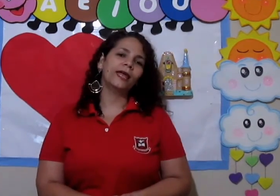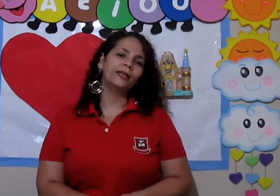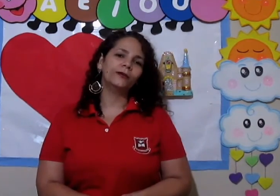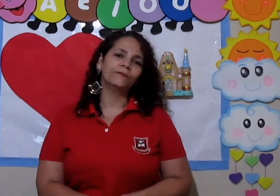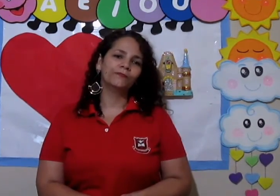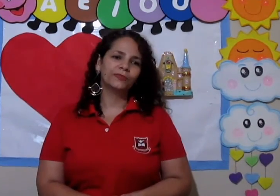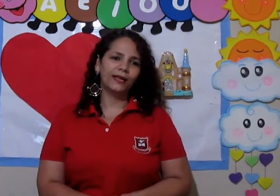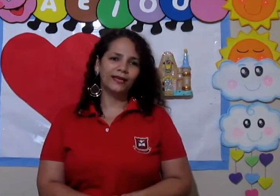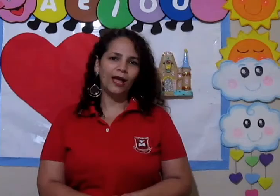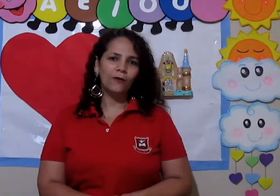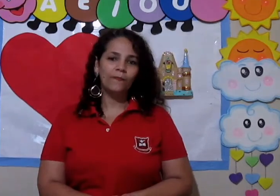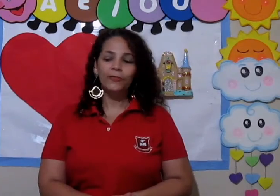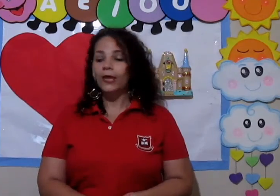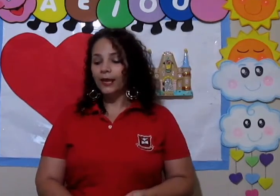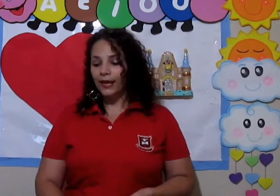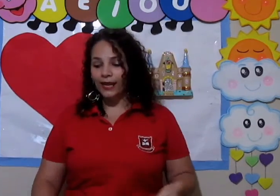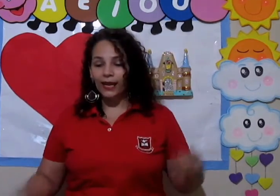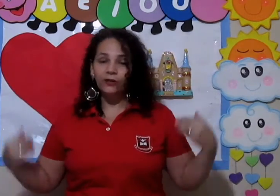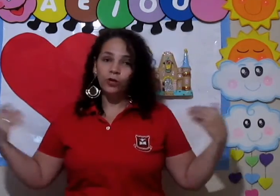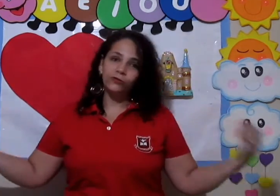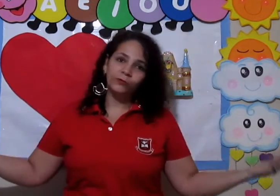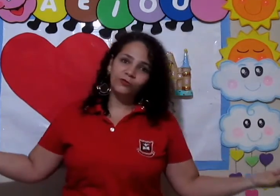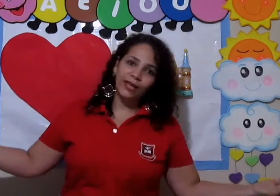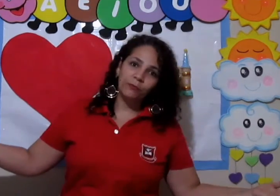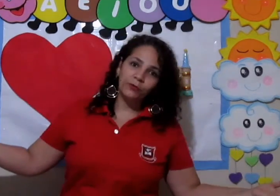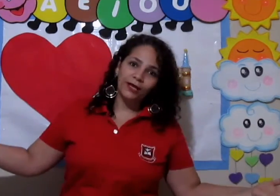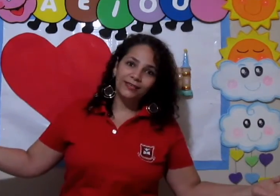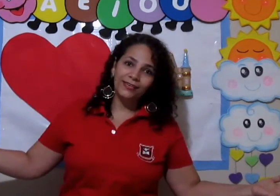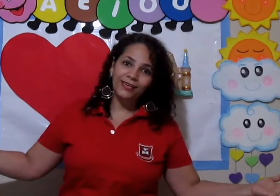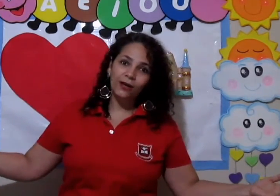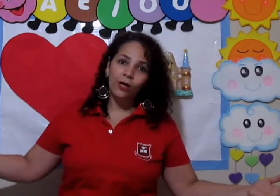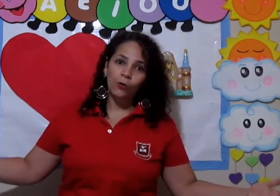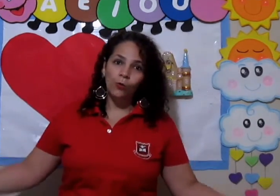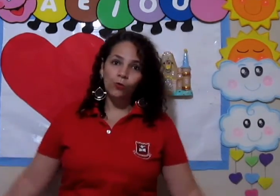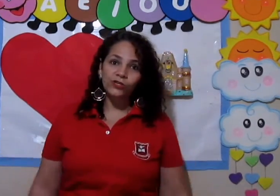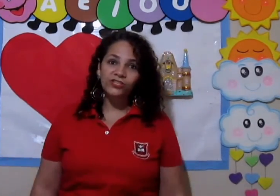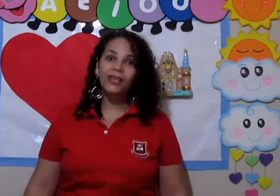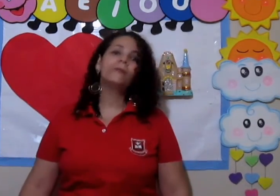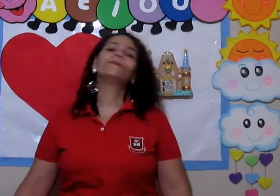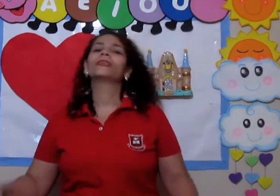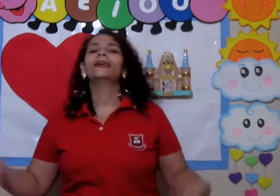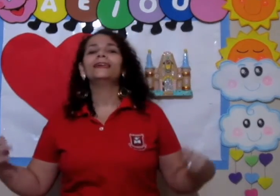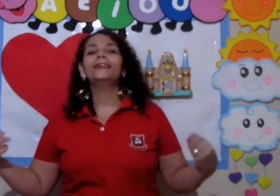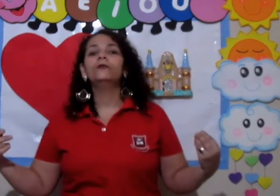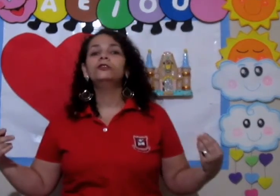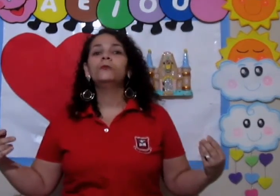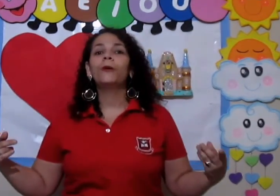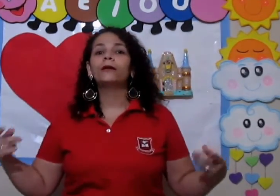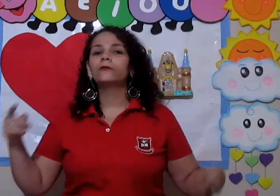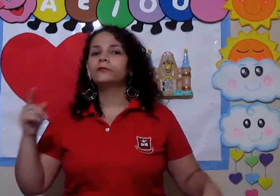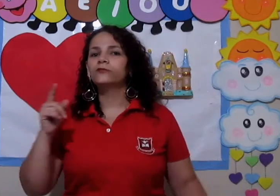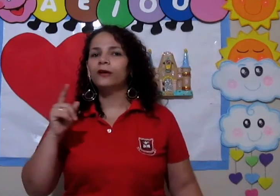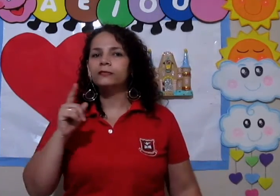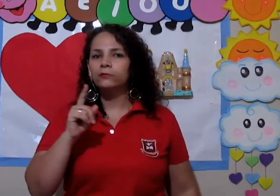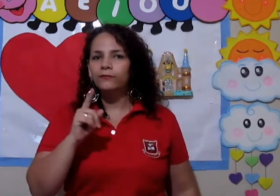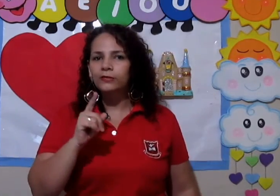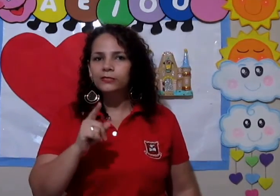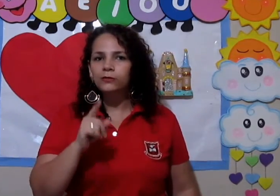caderninho, tá legal? É, nós vamos ficar por aqui hoje e eu espero que vocês façam um deverzinho